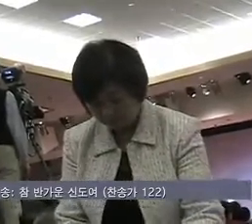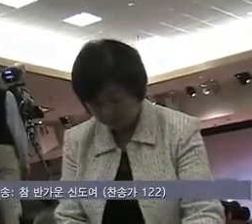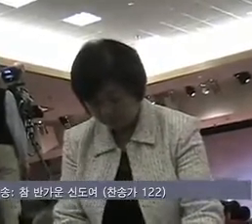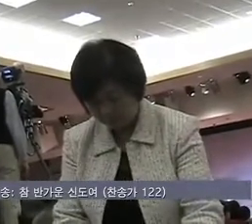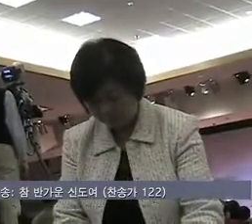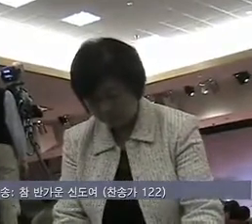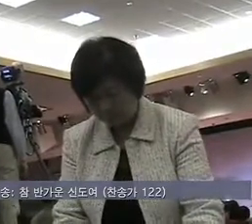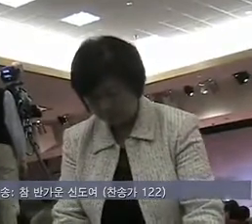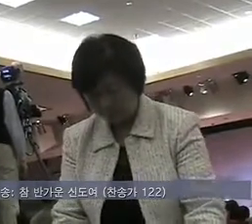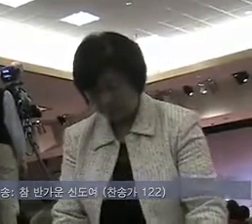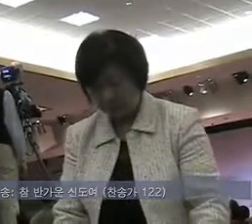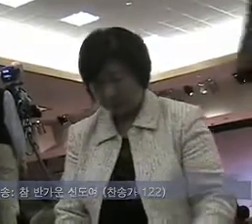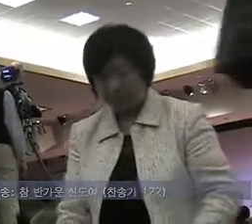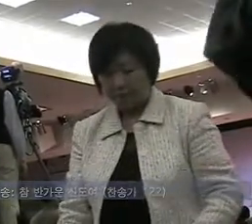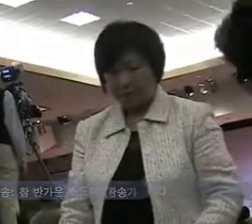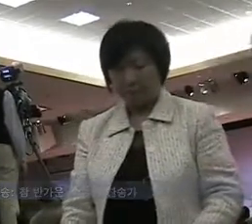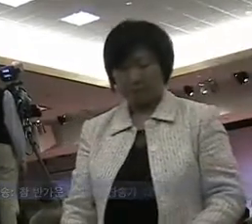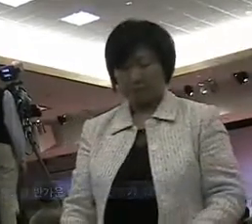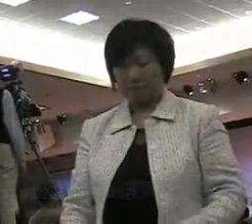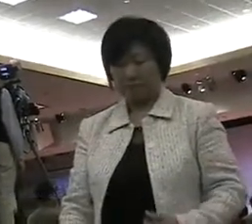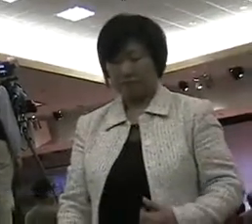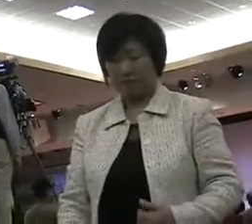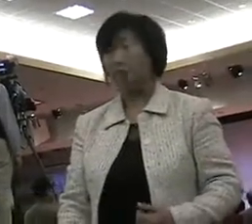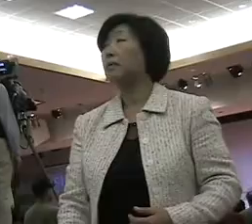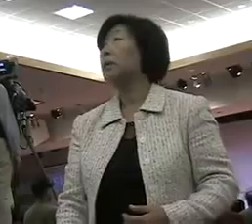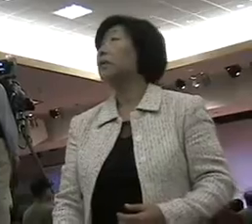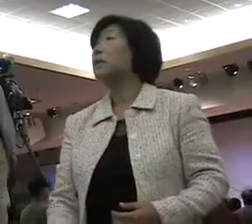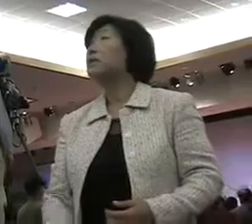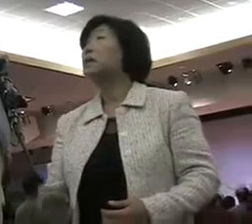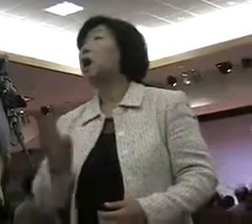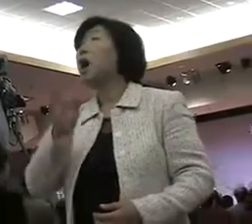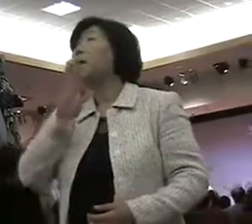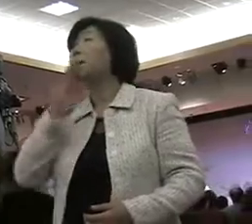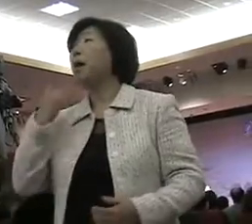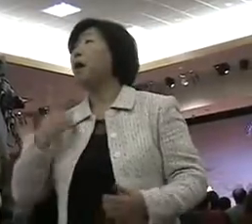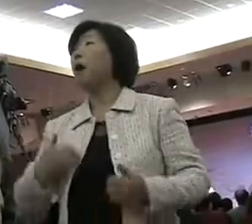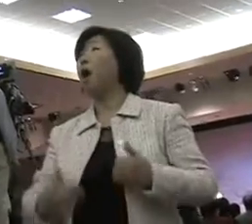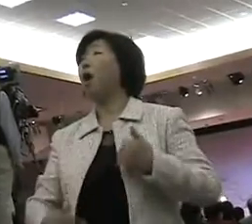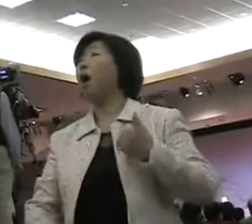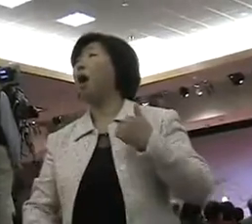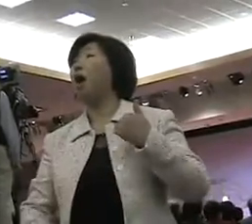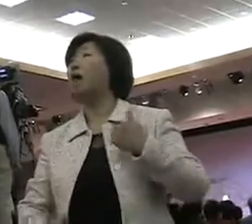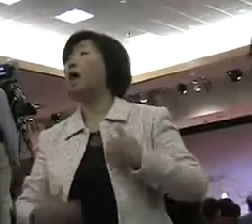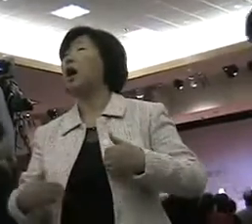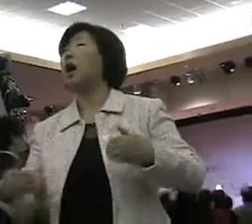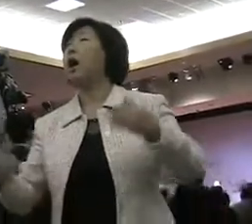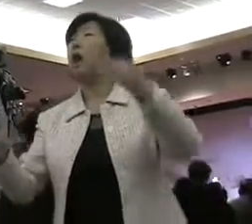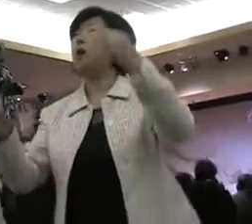창반경 신도요. 참